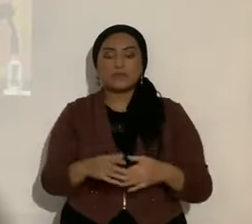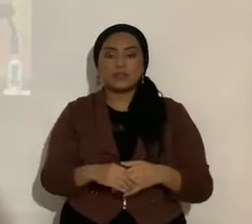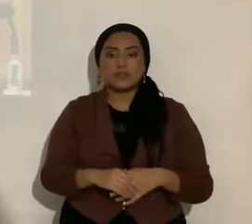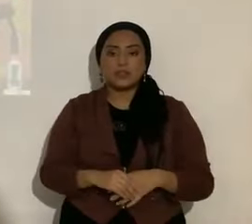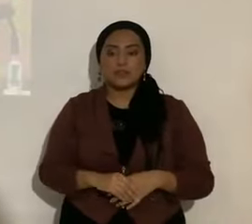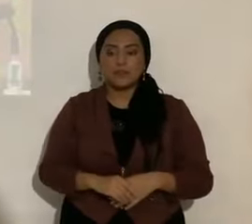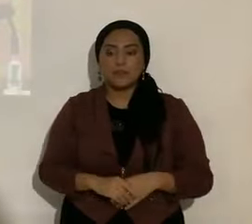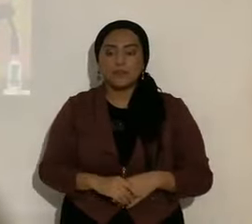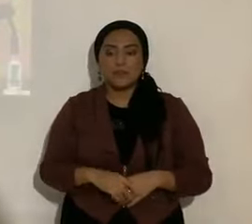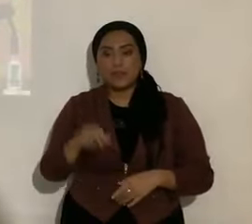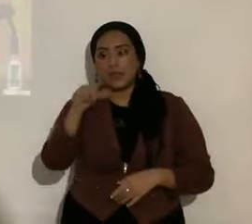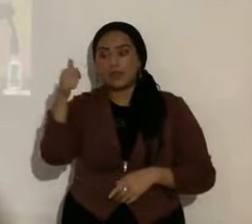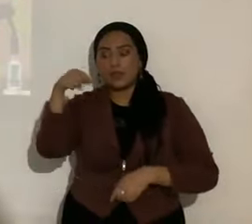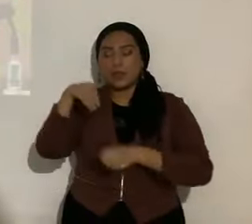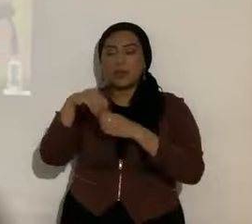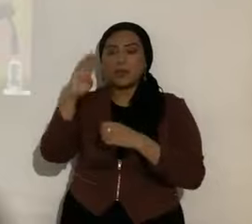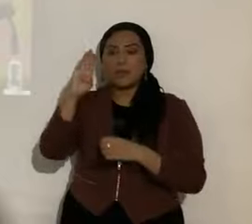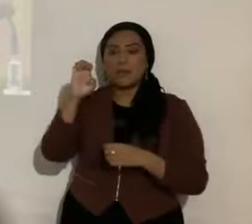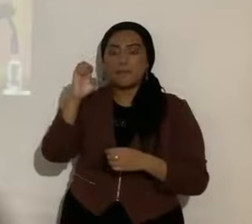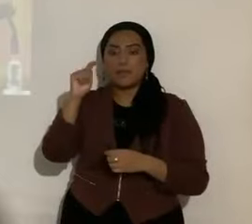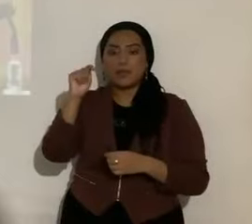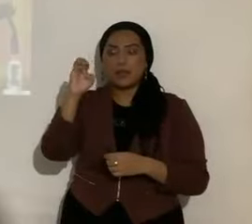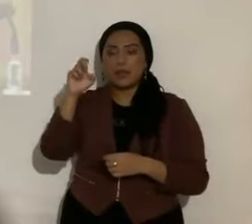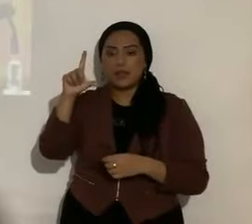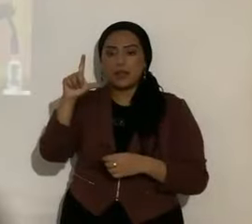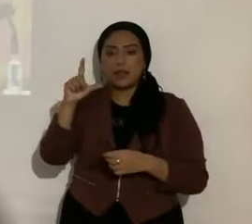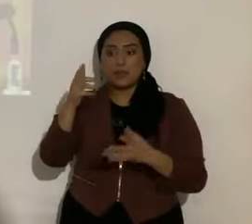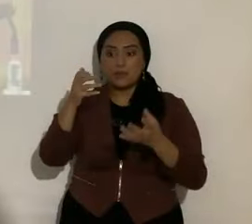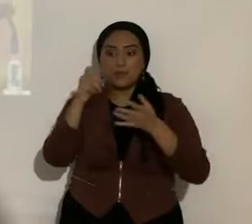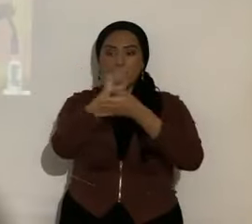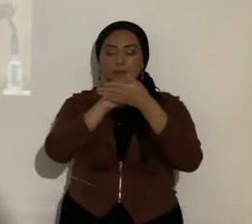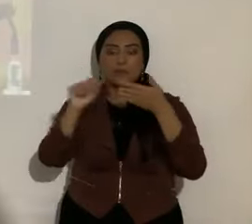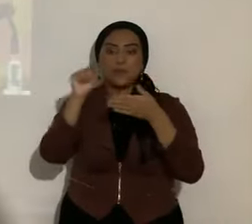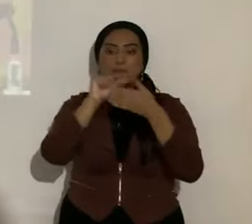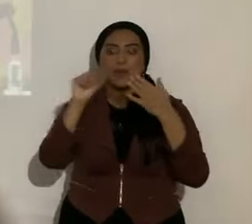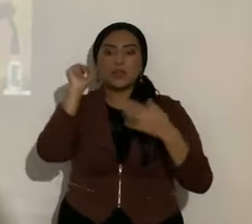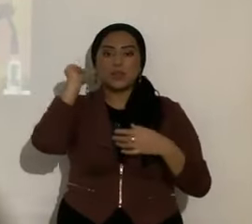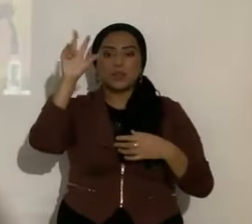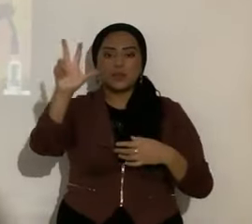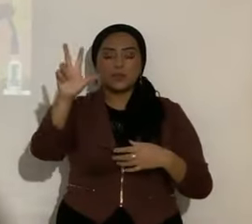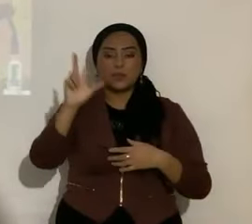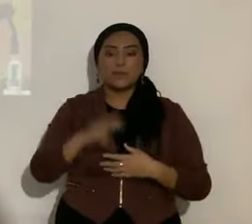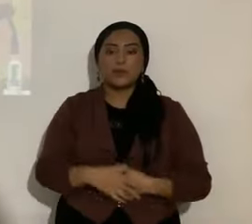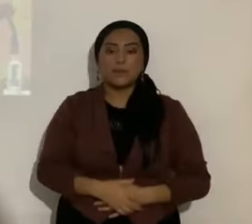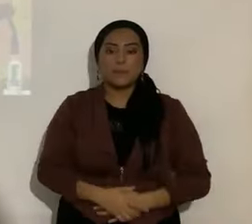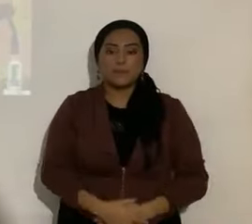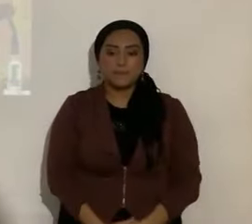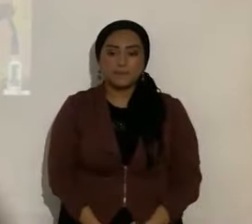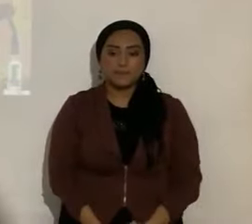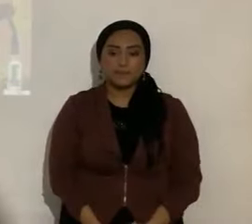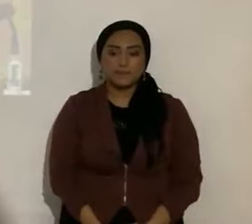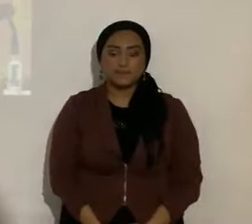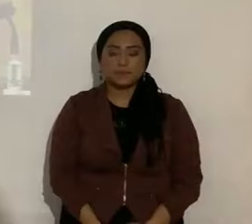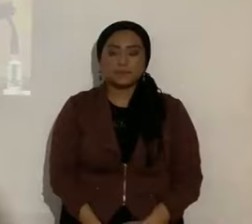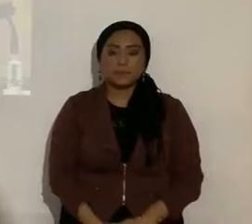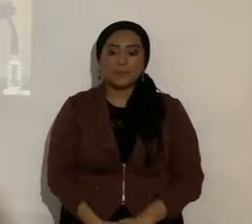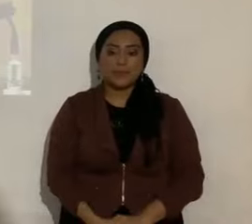porque los otros estaban en Betel. Si quieren vamos a subrayar el verso 3. Los hijos de los profetas que estaban en